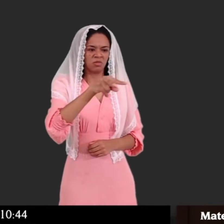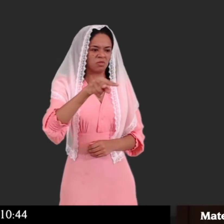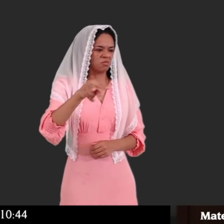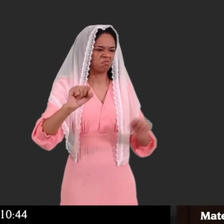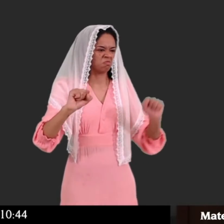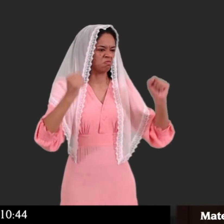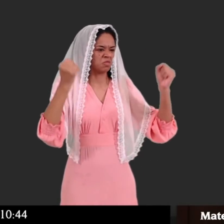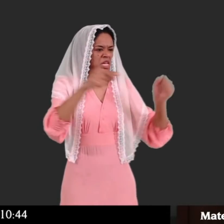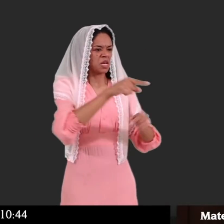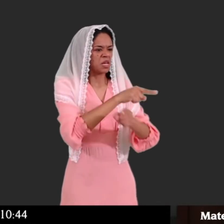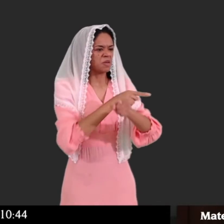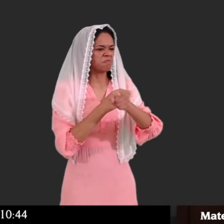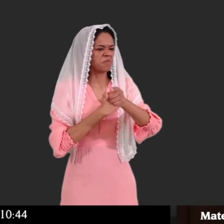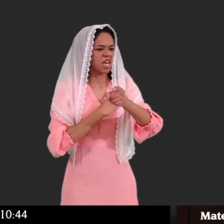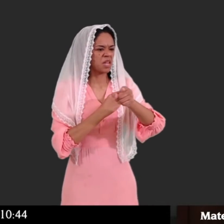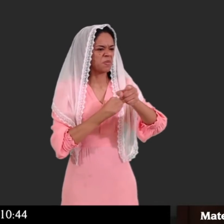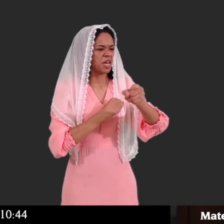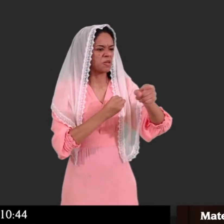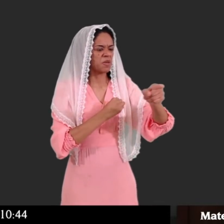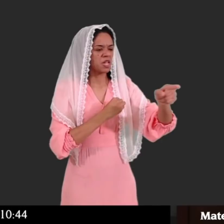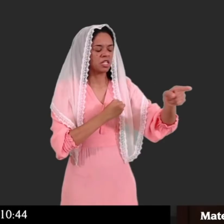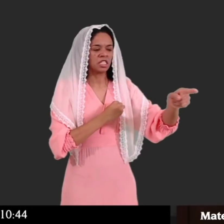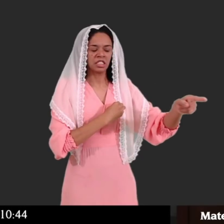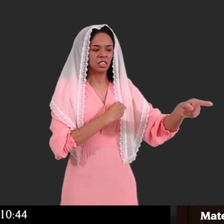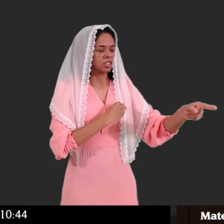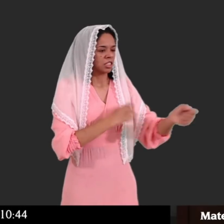horrível do pecado perturbou o Senhor.